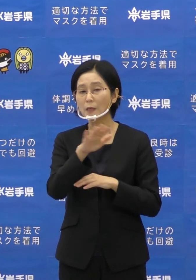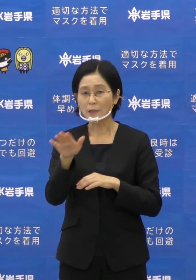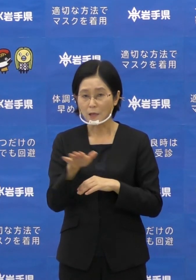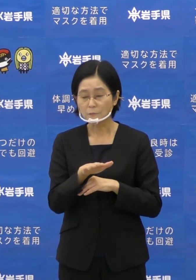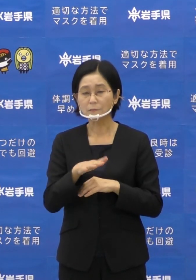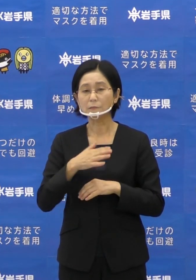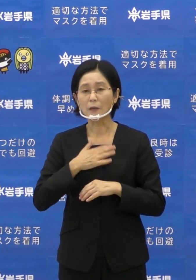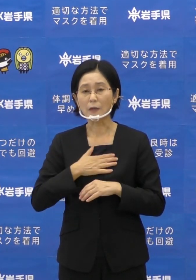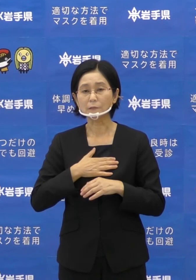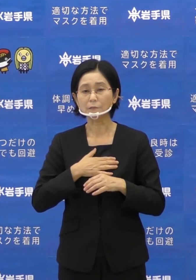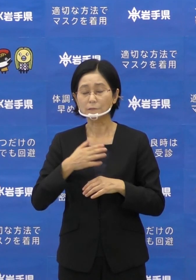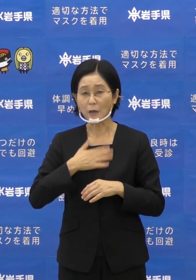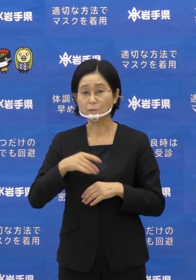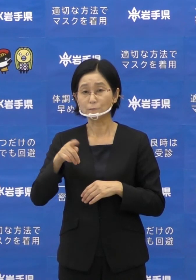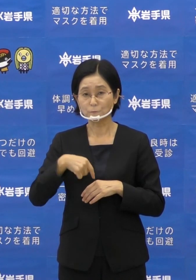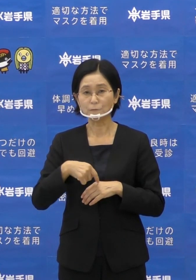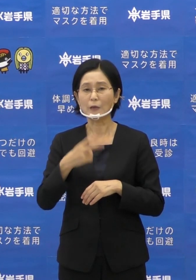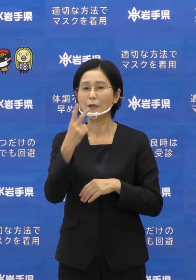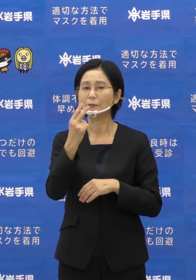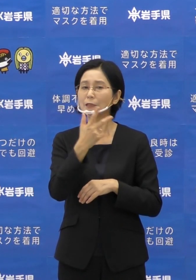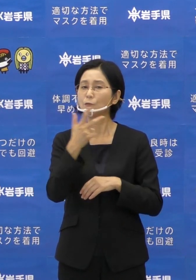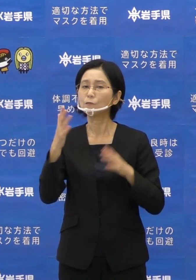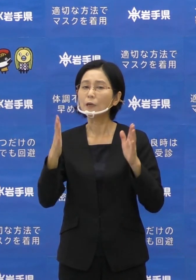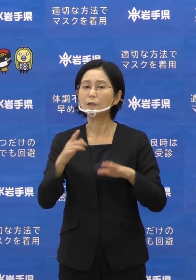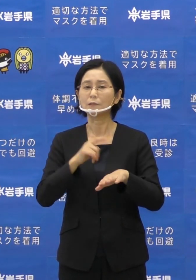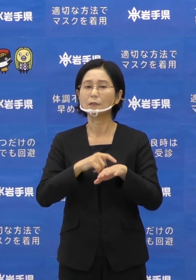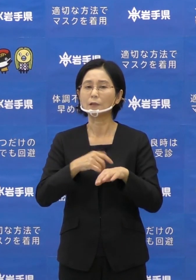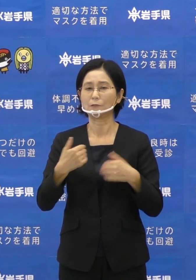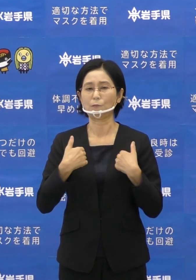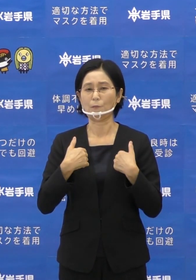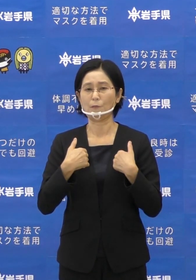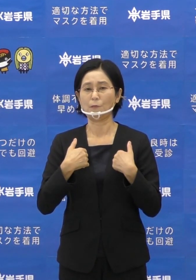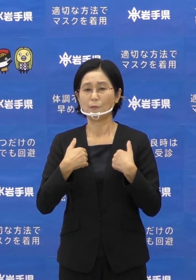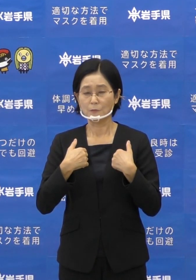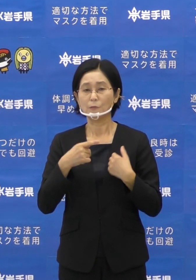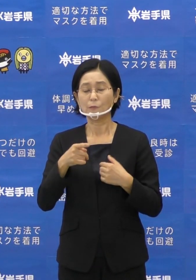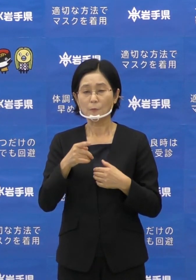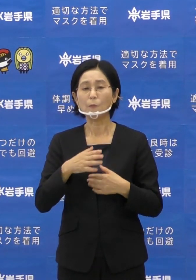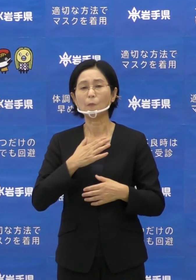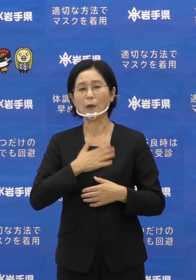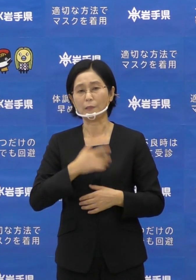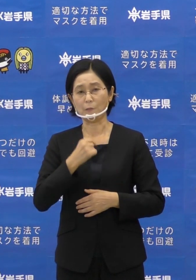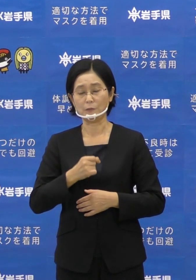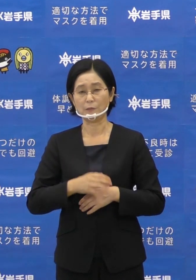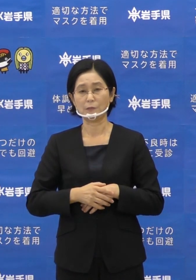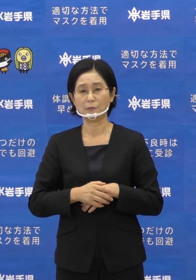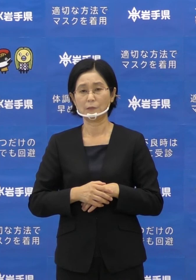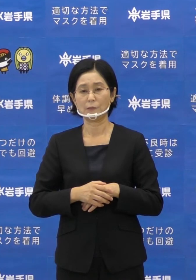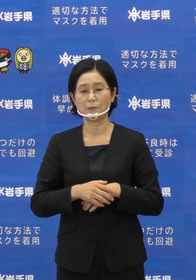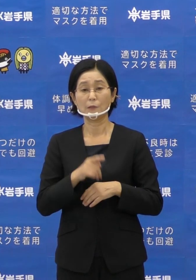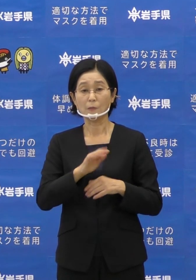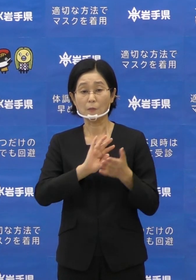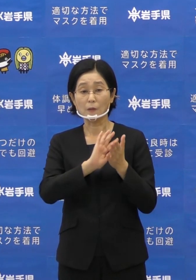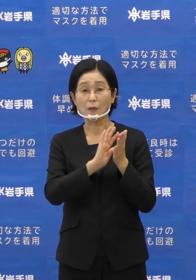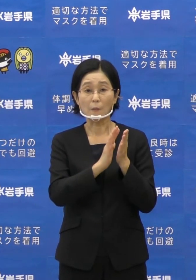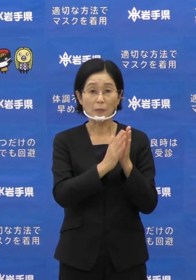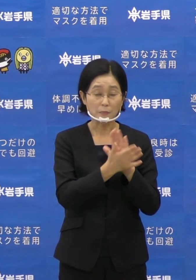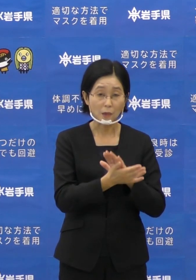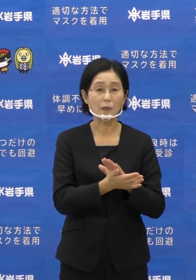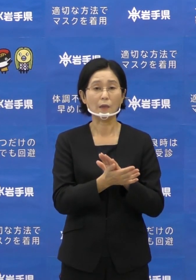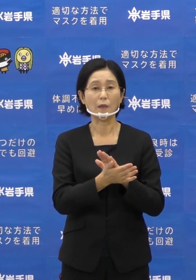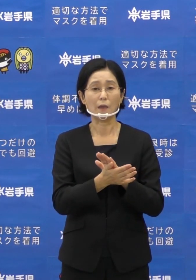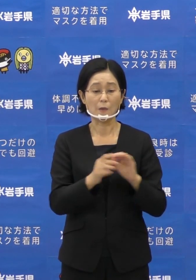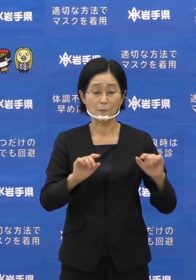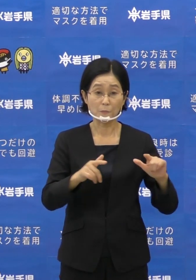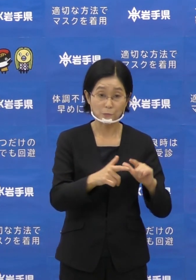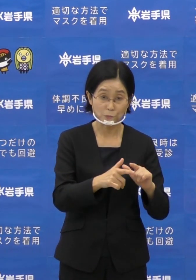さんに理解いただきたいところであります。結果に至るため の, この行動変容については、